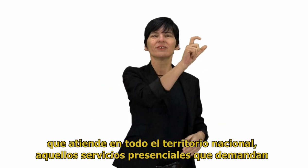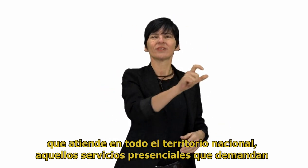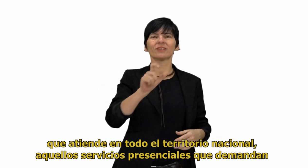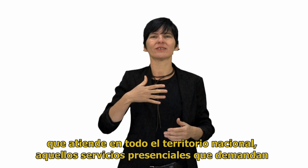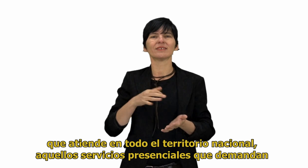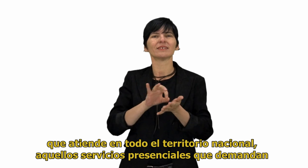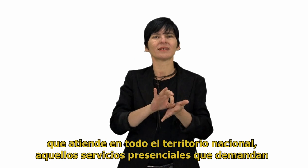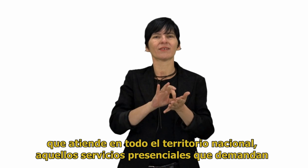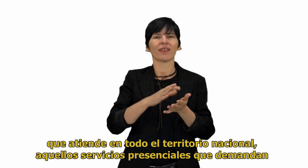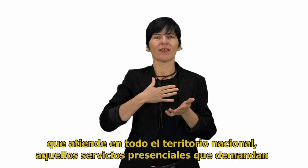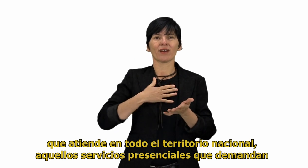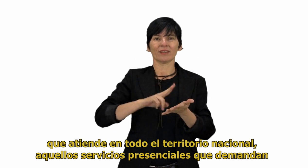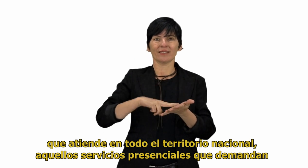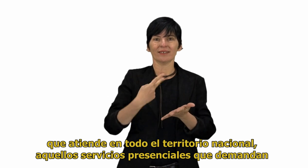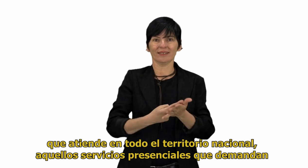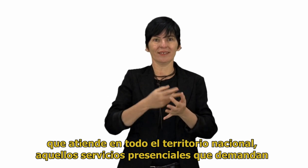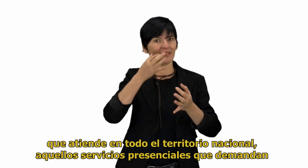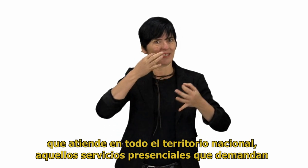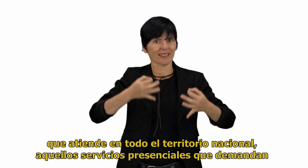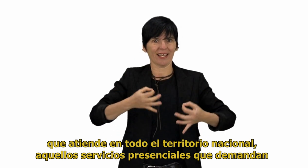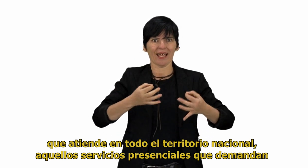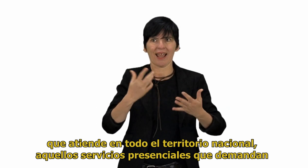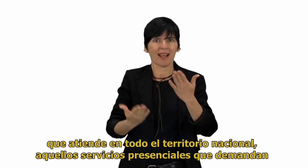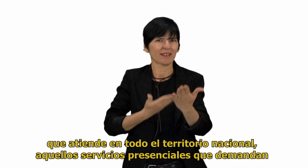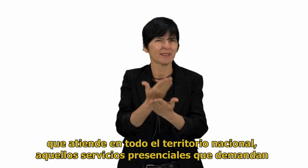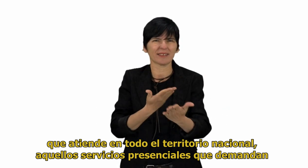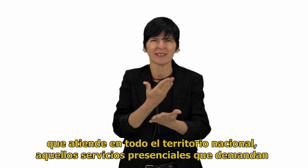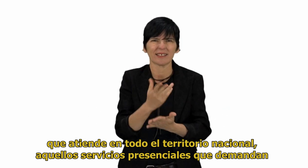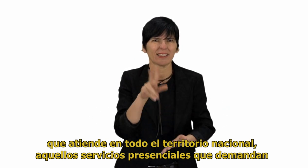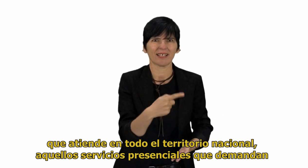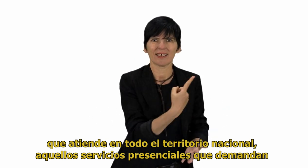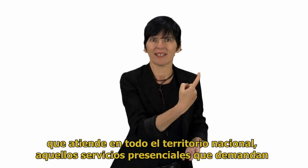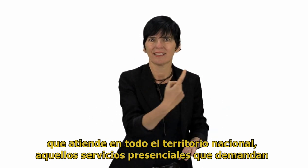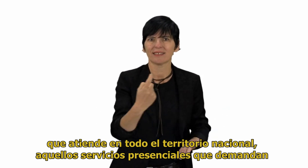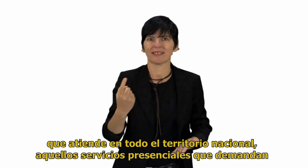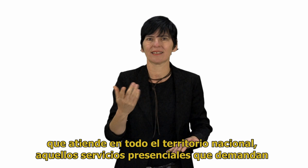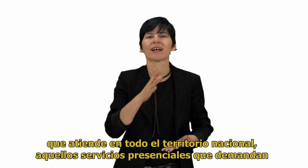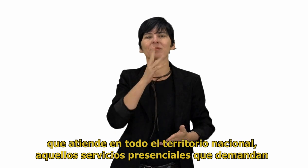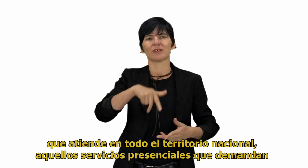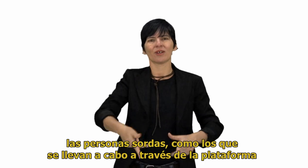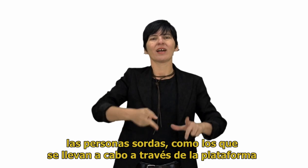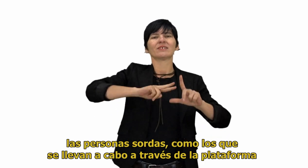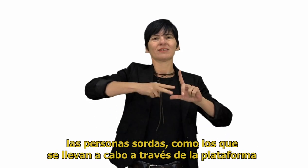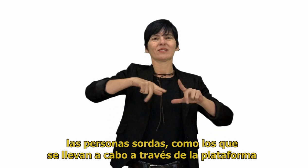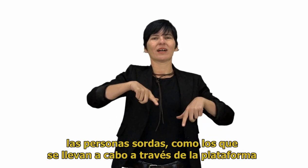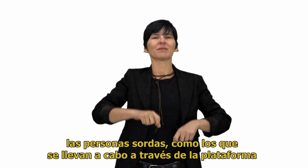en todo el territorio nacional. Aquellos servicios presenciales que demandan las personas sordas,